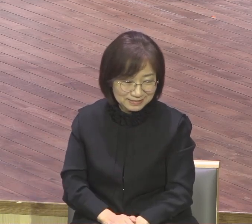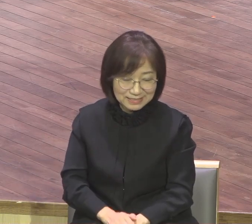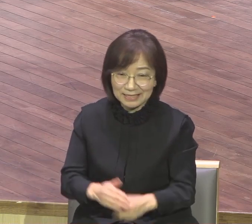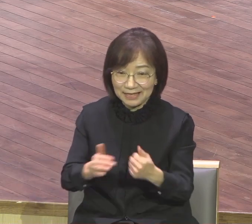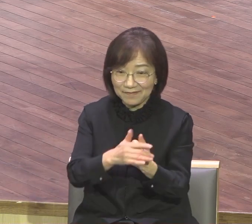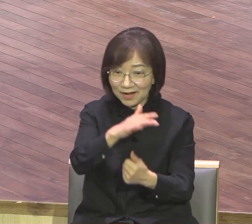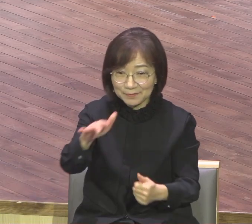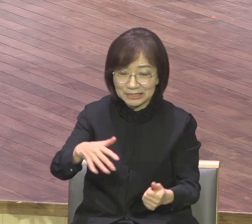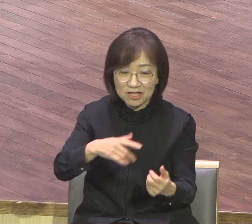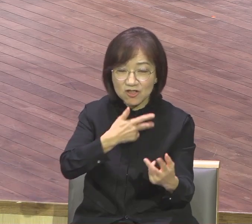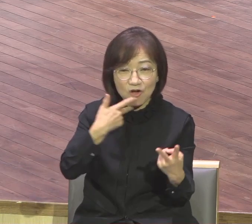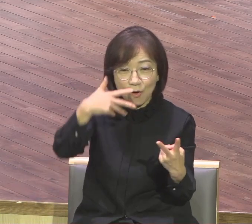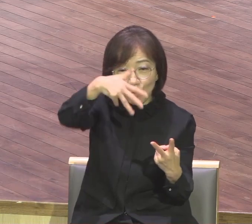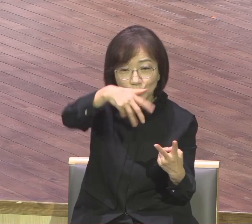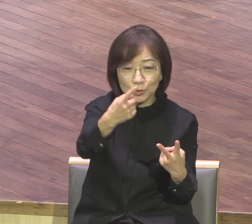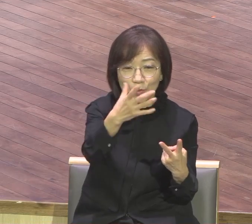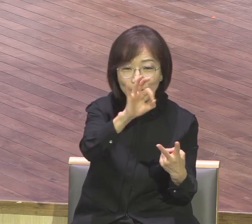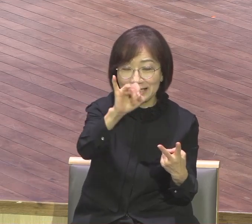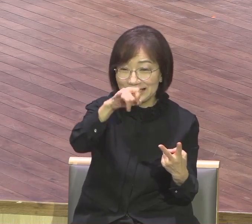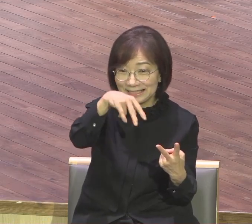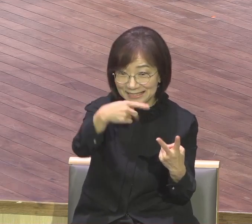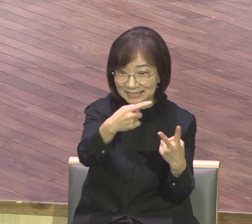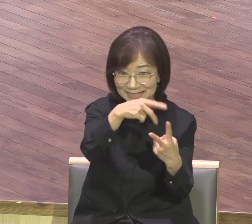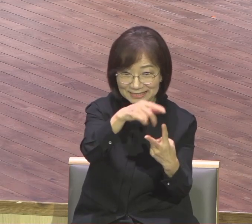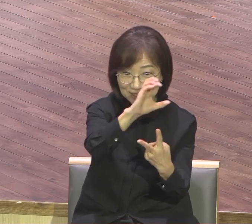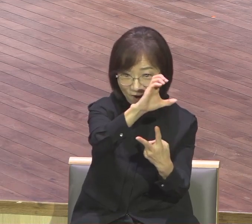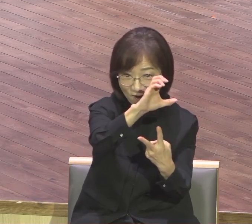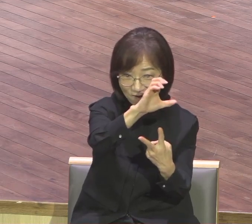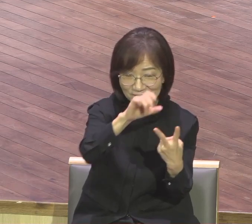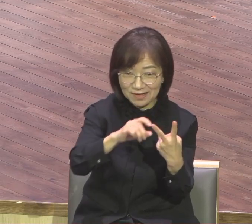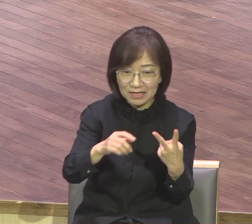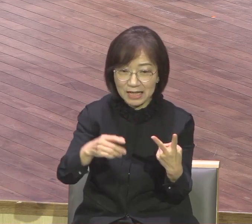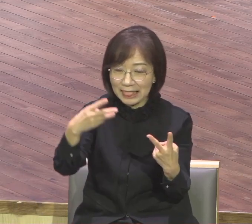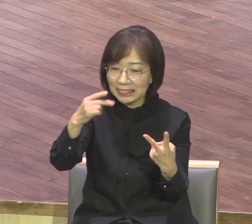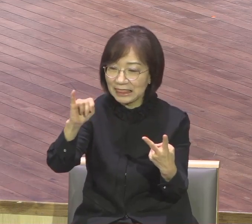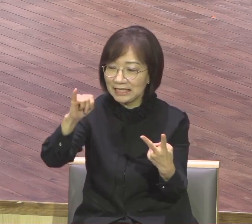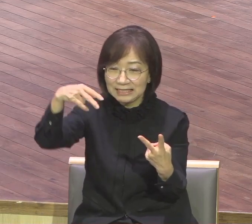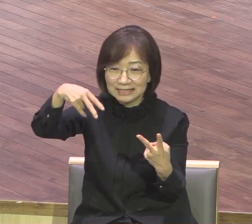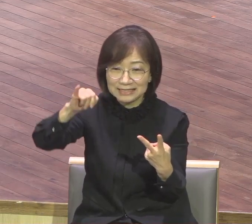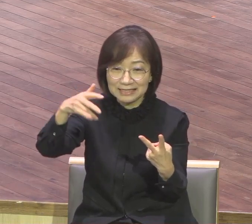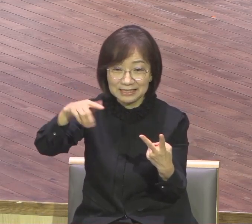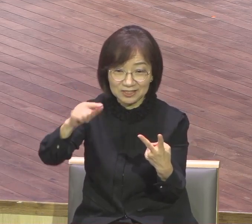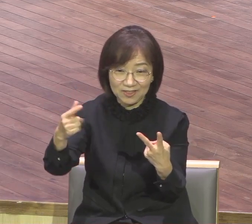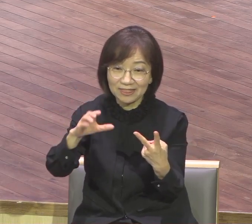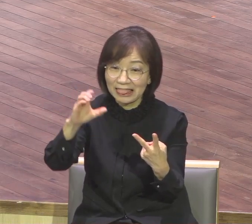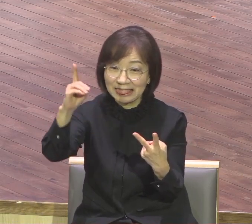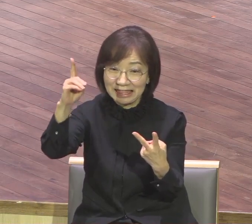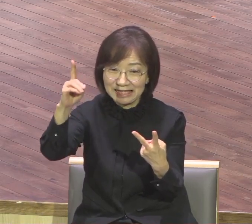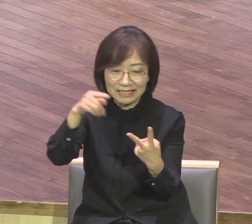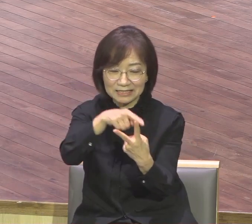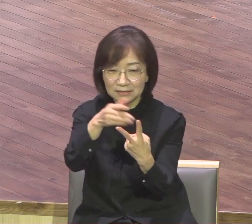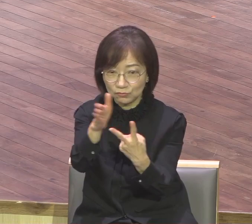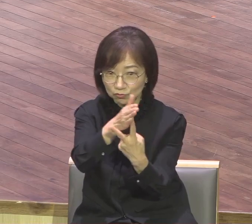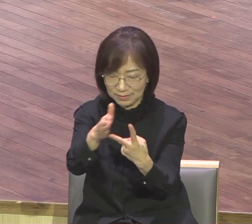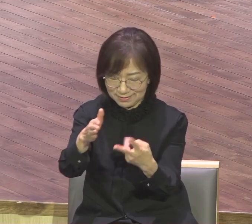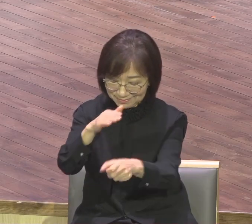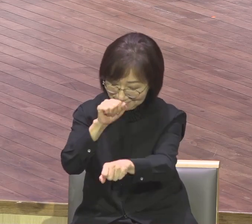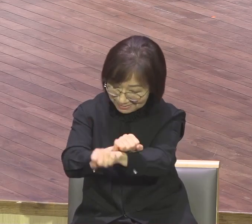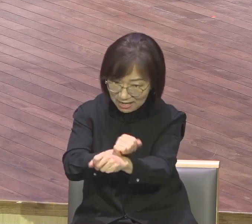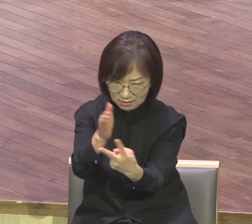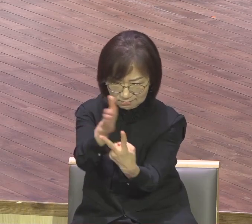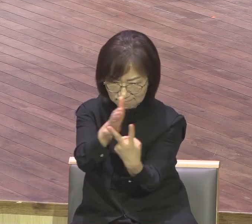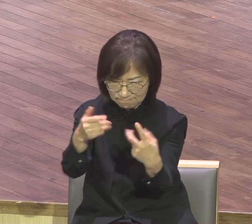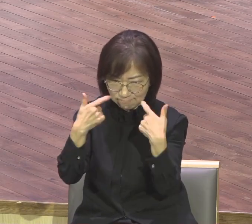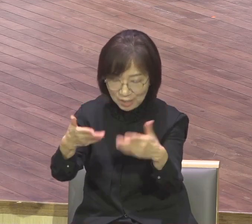choice와 decision을 구분할 줄 있어야 돼요. Ustedes tienen que diferenciar correctamente la elección y la decisión. 우리가 주 안에서 굳게